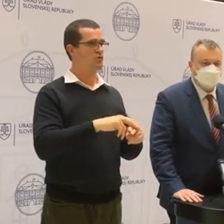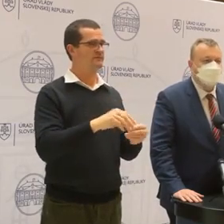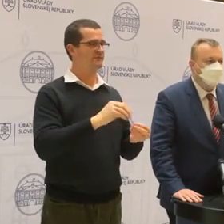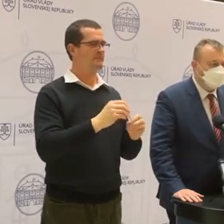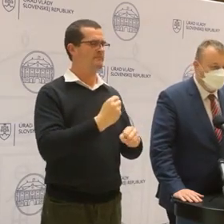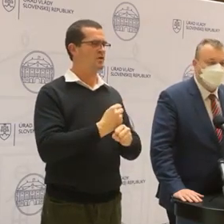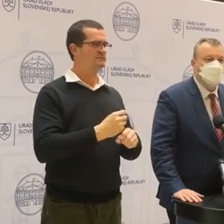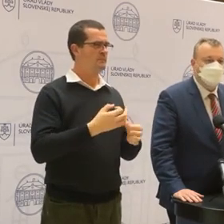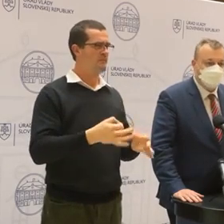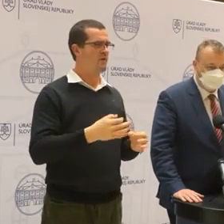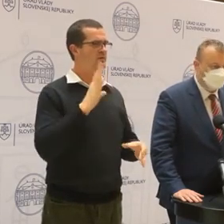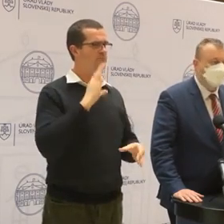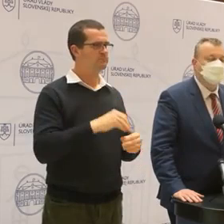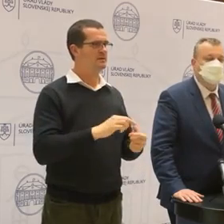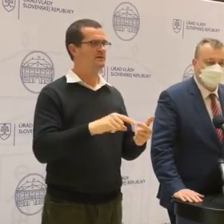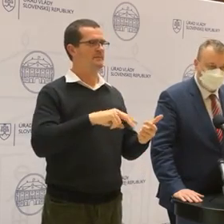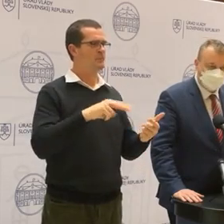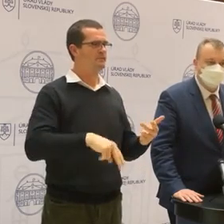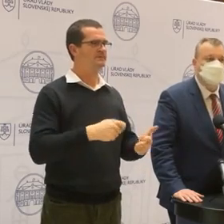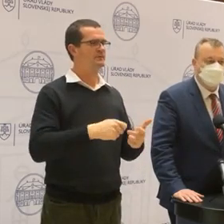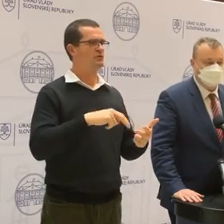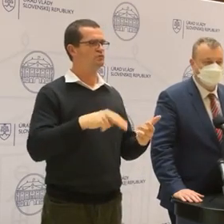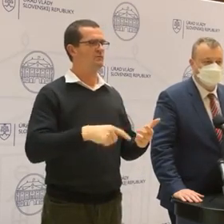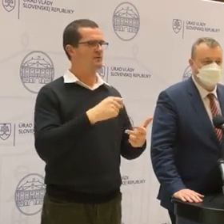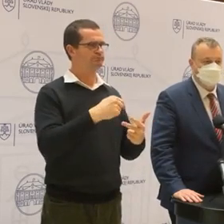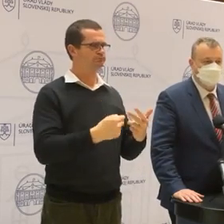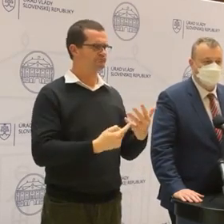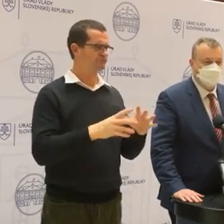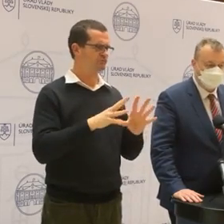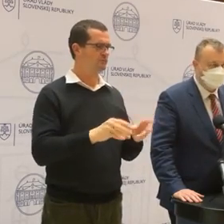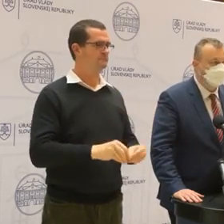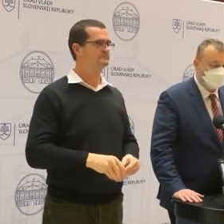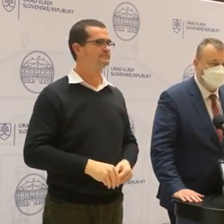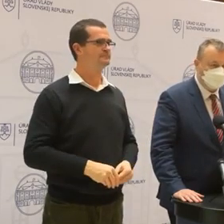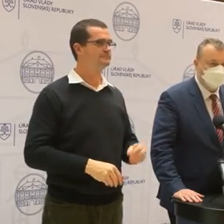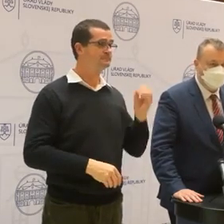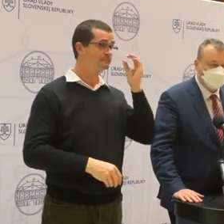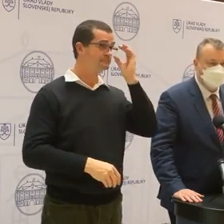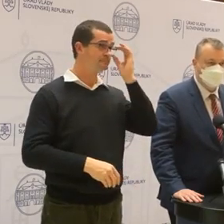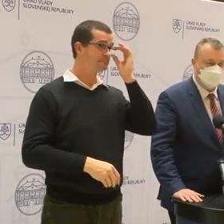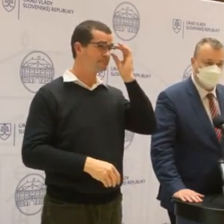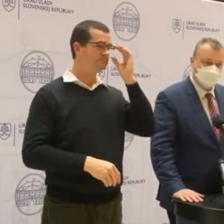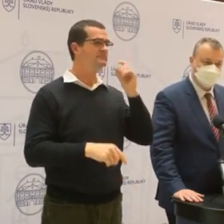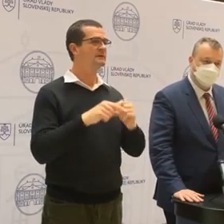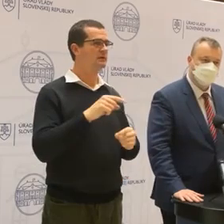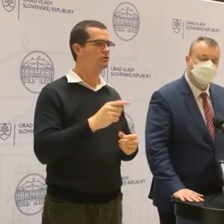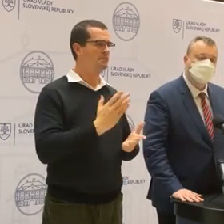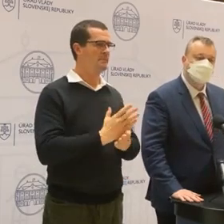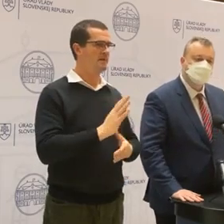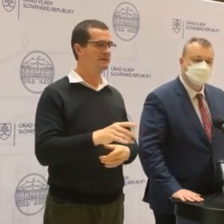veci, pracovné povolenie, pobyt, podpísať pracovnú zmluvu a tak ďalej. To znamená, toto je účel tohto